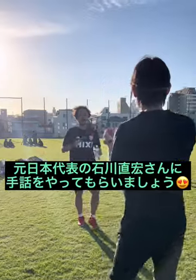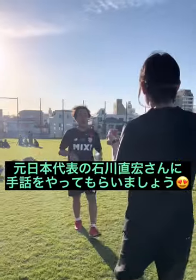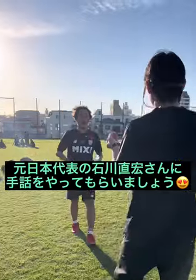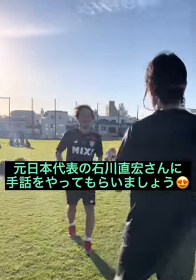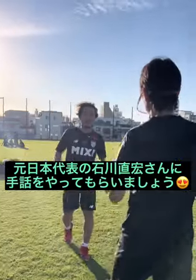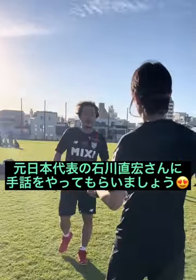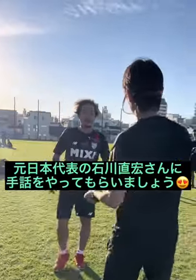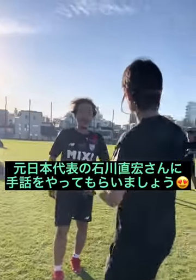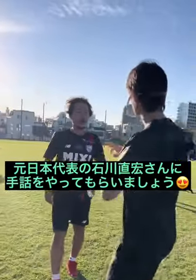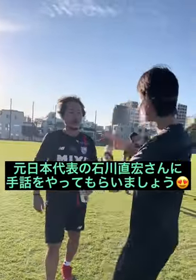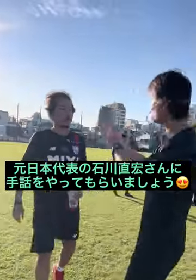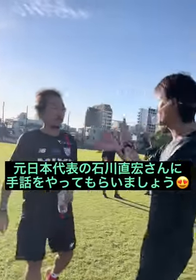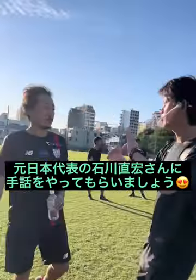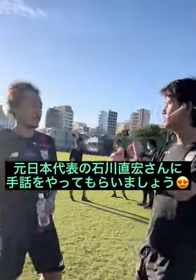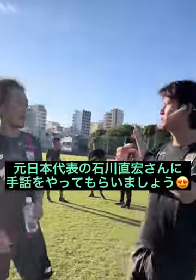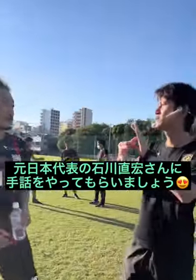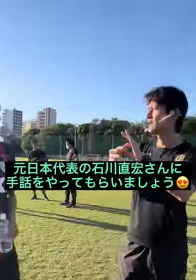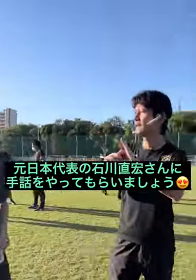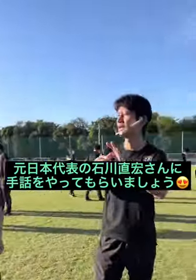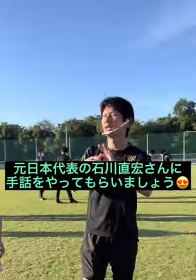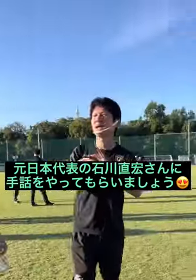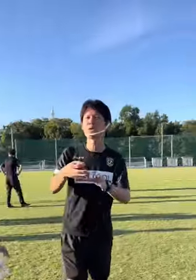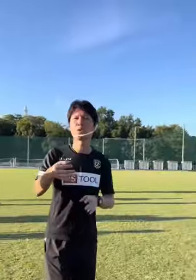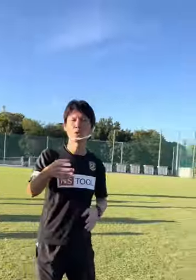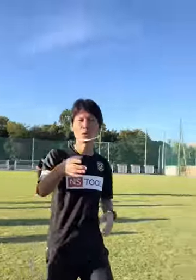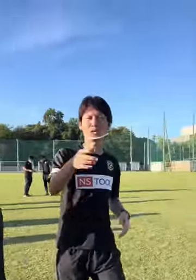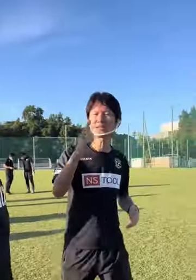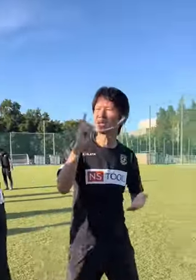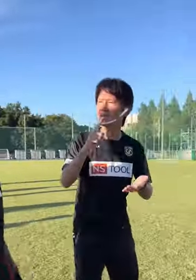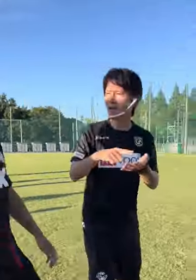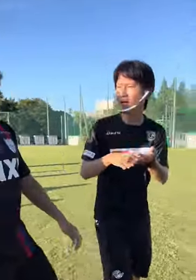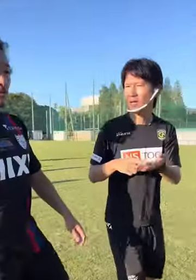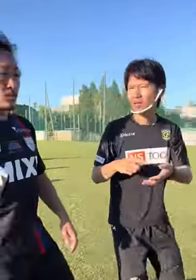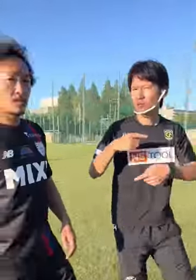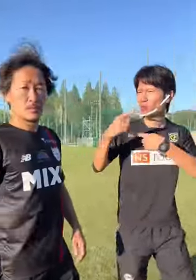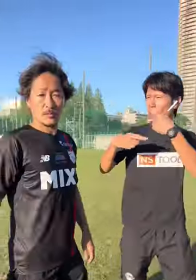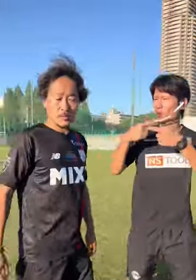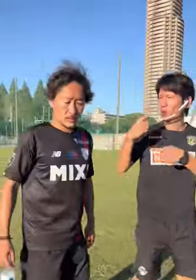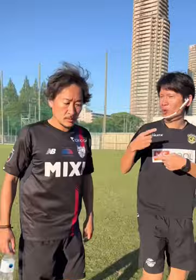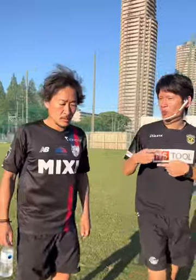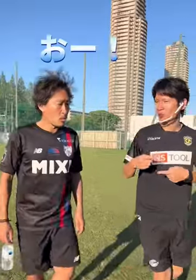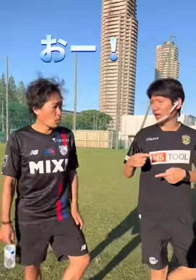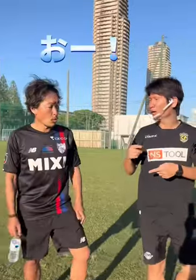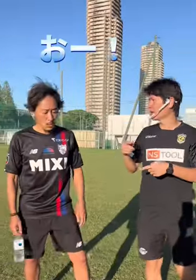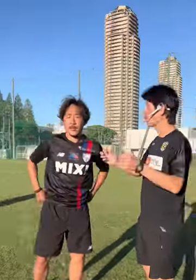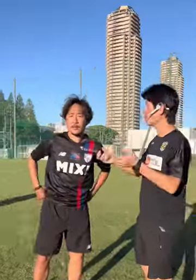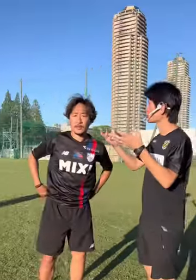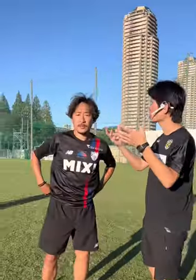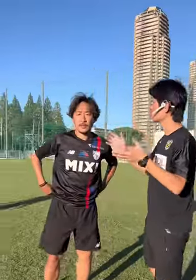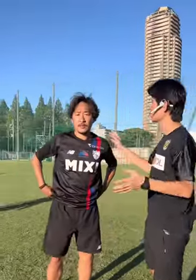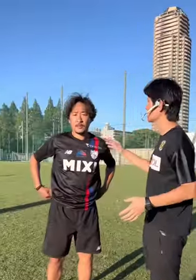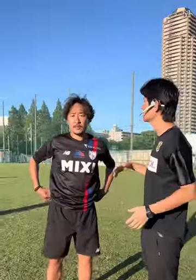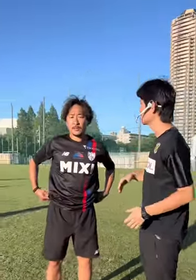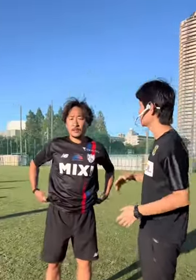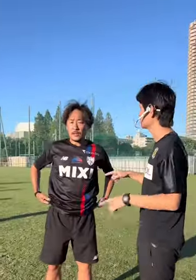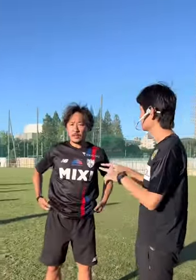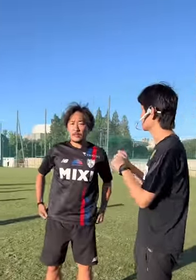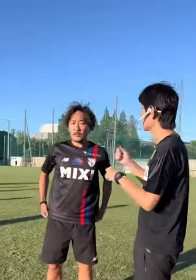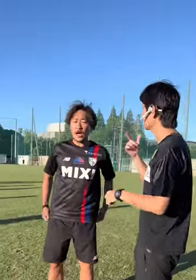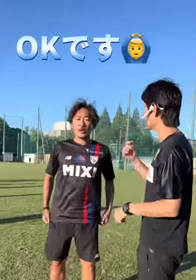ちょっとさ、デフリンピックについて、はい、簡単な手話を、はい、おめでとう的な感じで一緒にやりたい。 ああ、了解